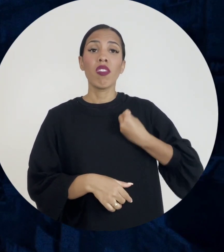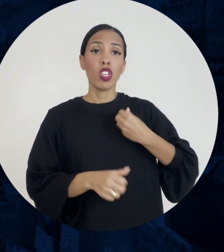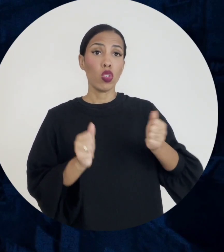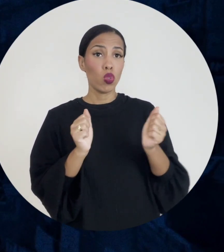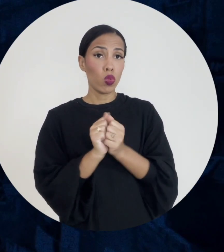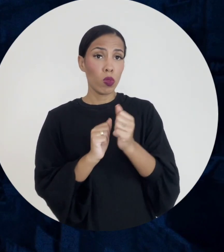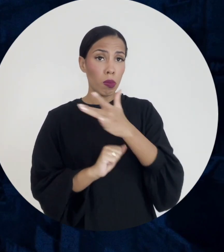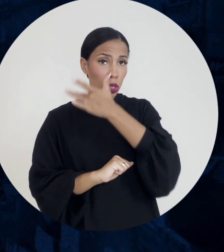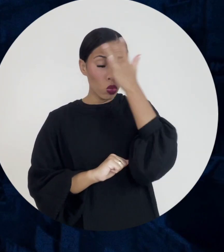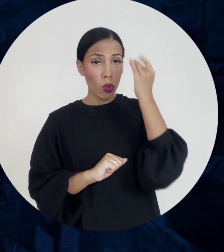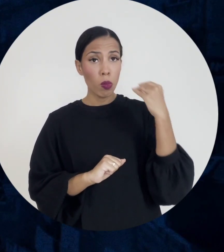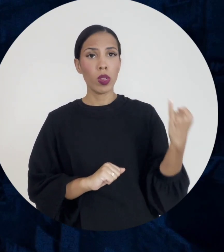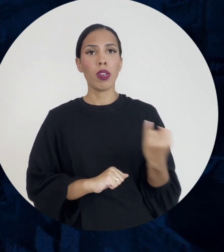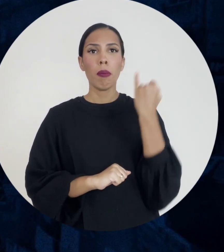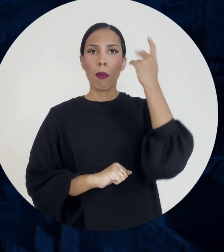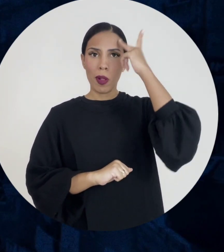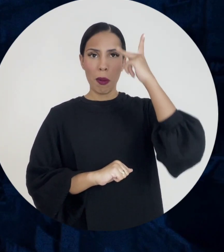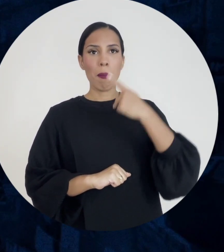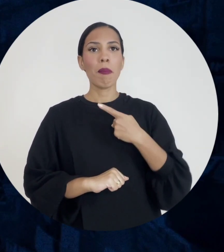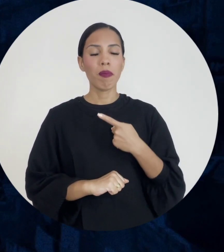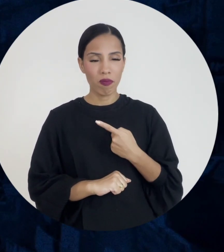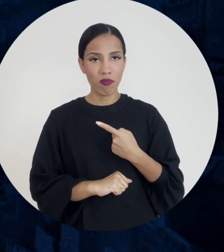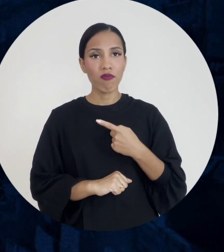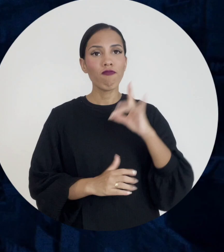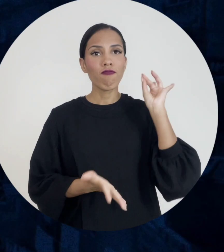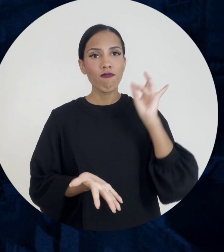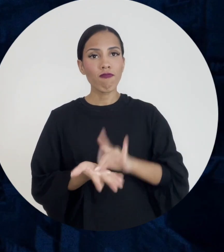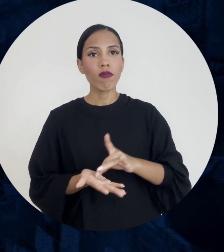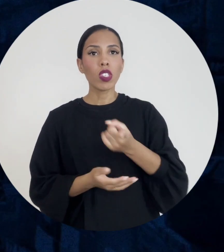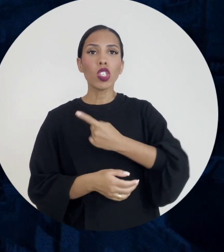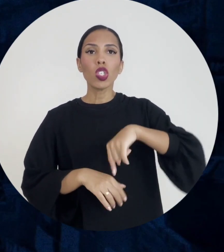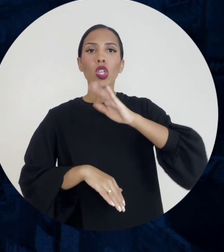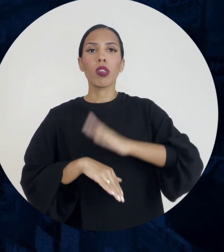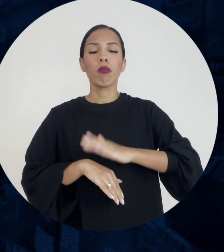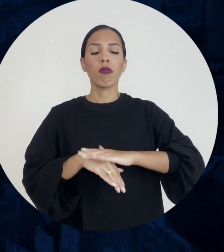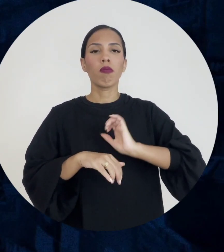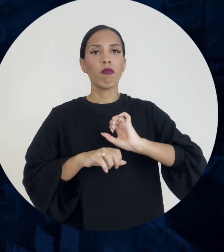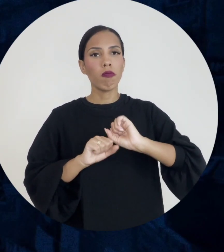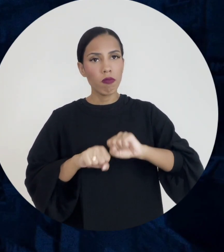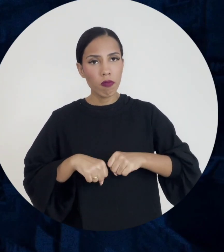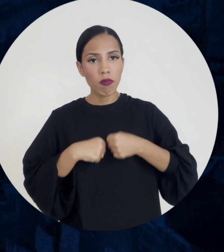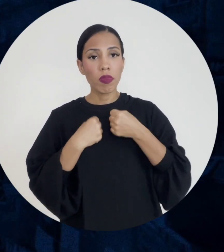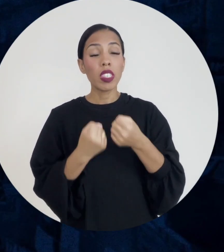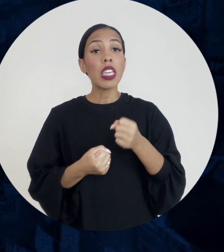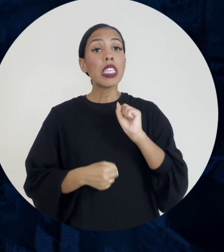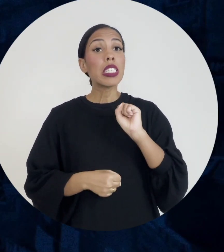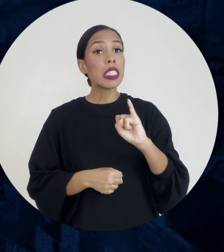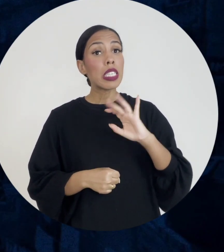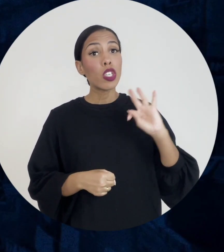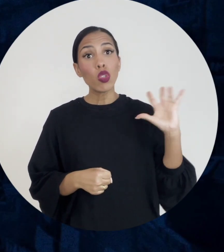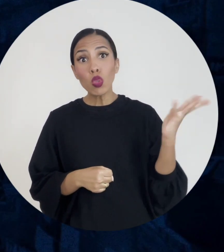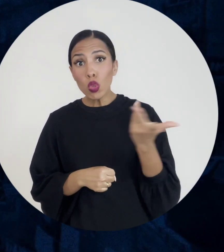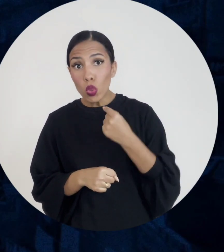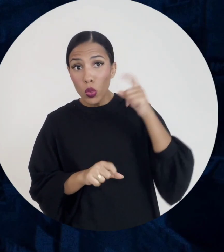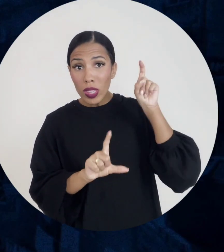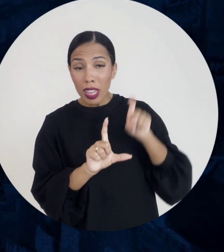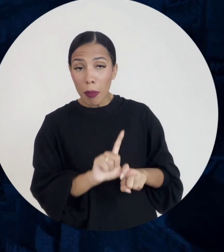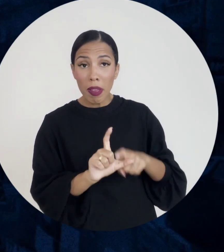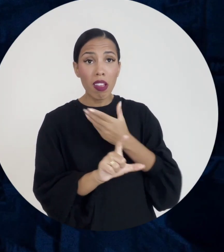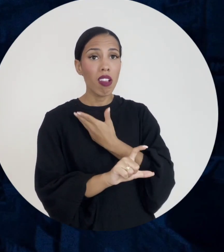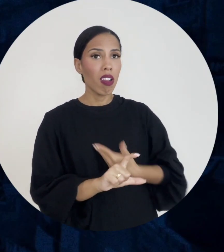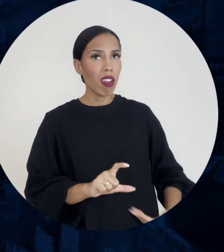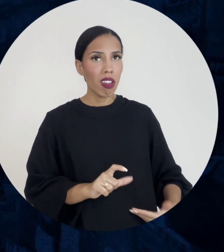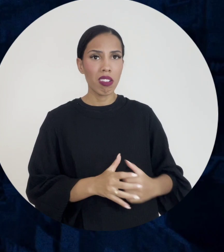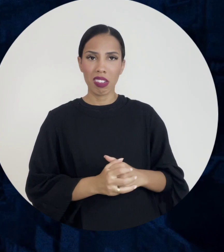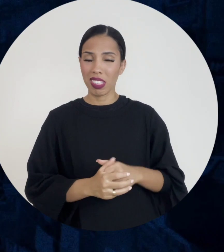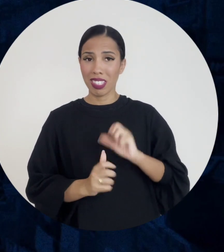foi importante para mim. Ali era verdadeiramente nós por nós mesmos, né? Porque assim, se fosse depender de tudo do governo, se não mete a